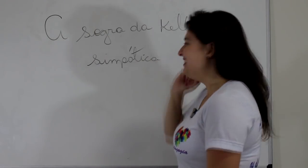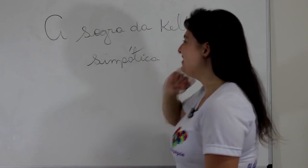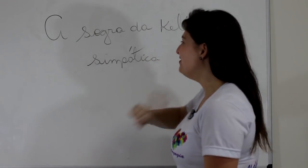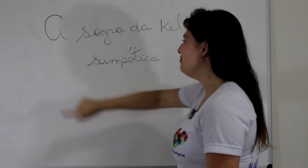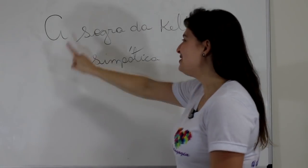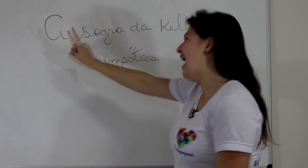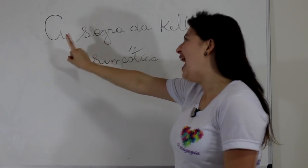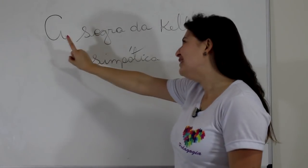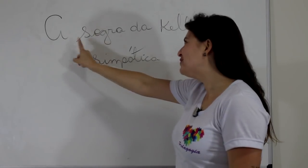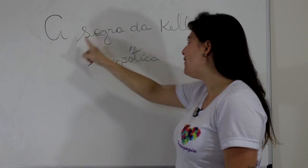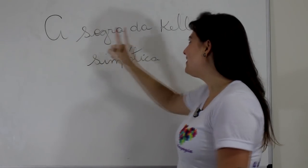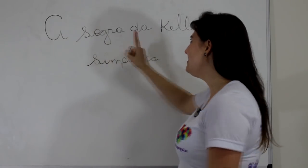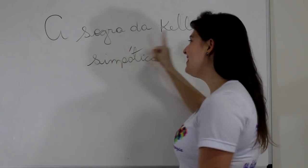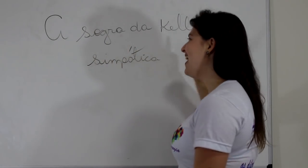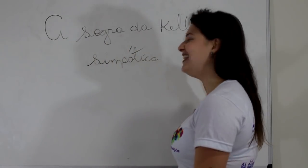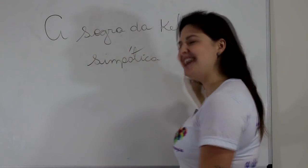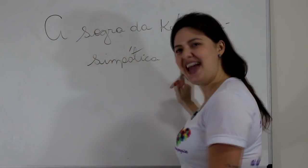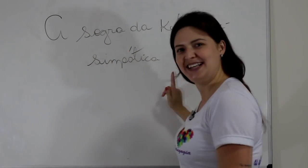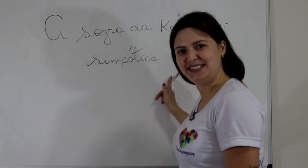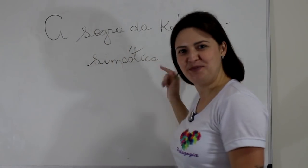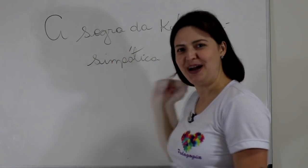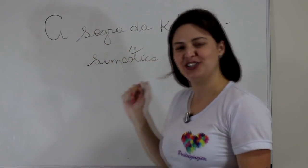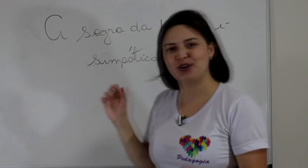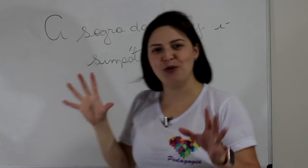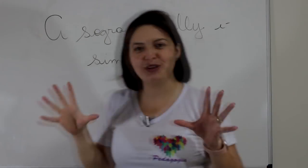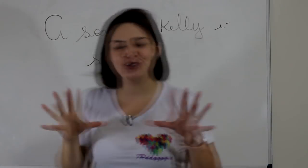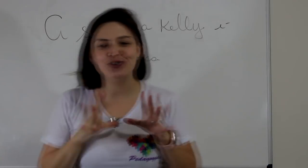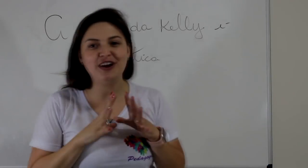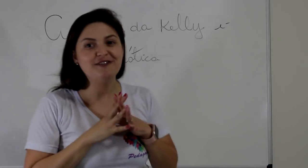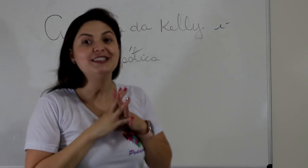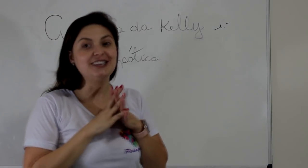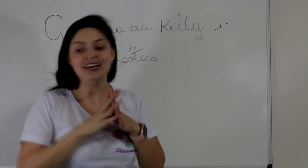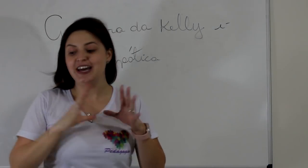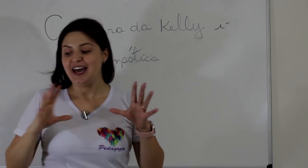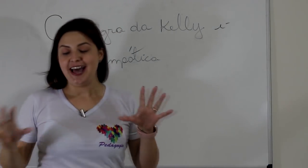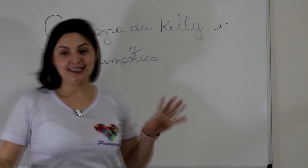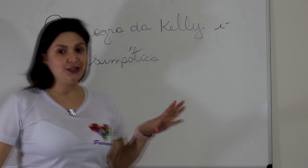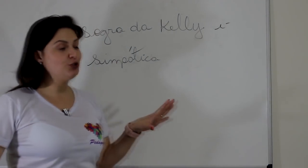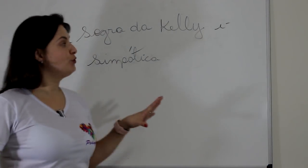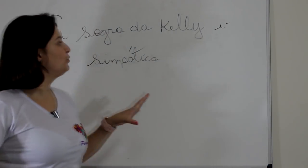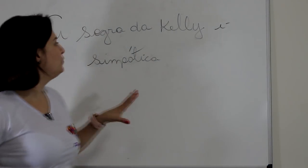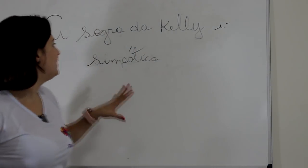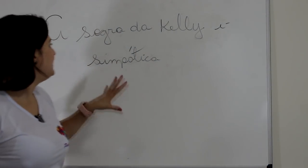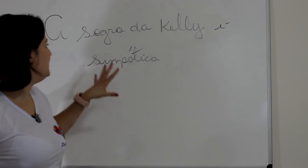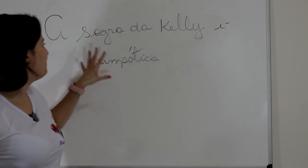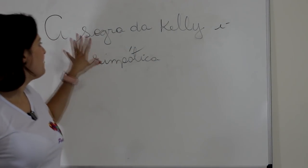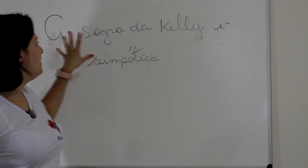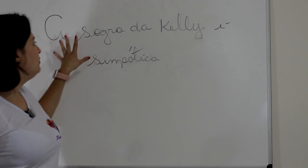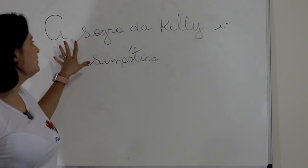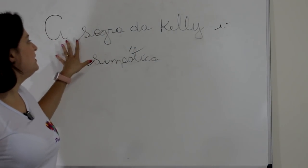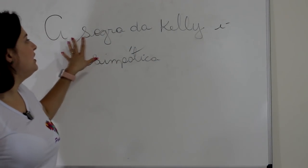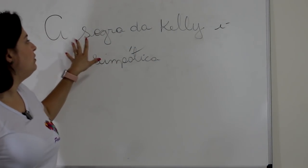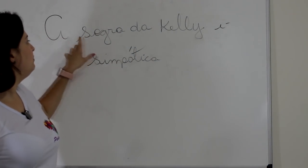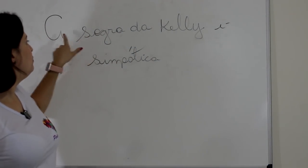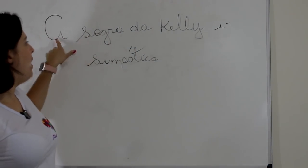Então vamos lá. A sogra da Kelly é simpática. Como que a gente vai fazer essa estrutura aqui? O sinal, o